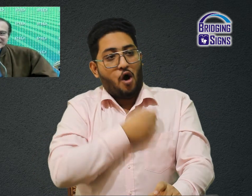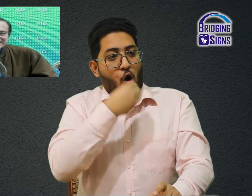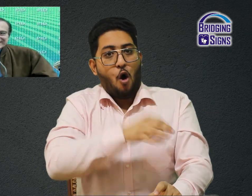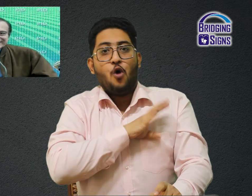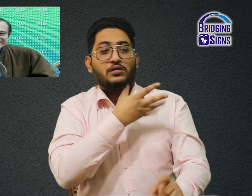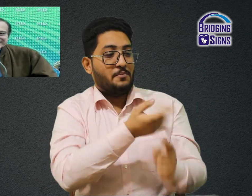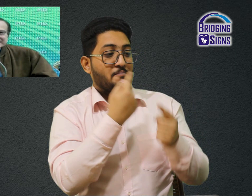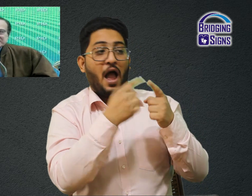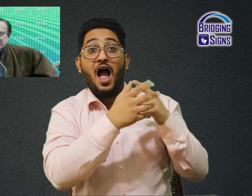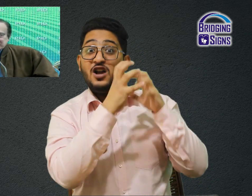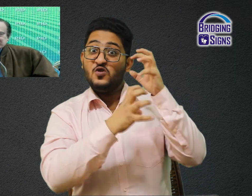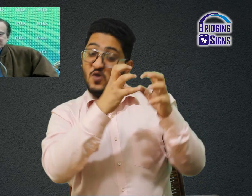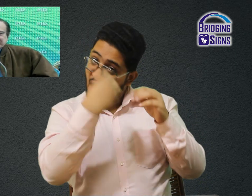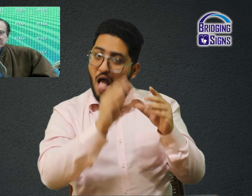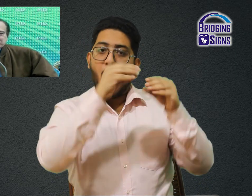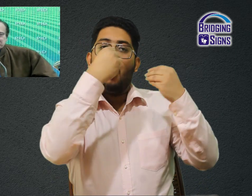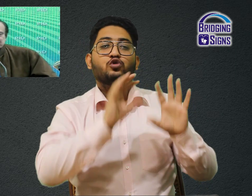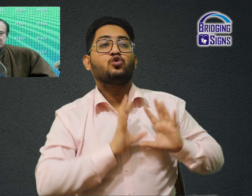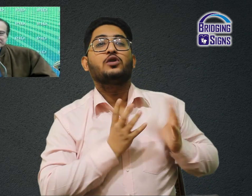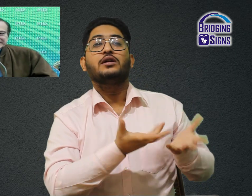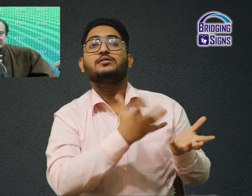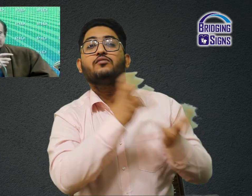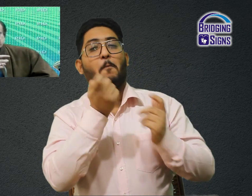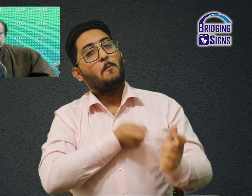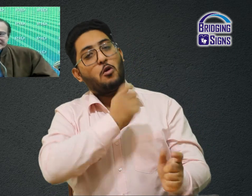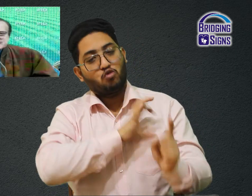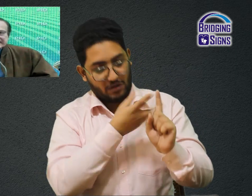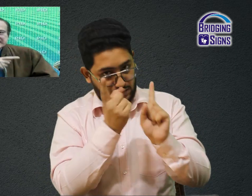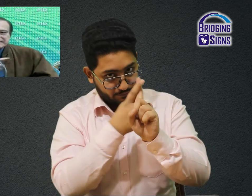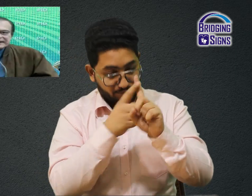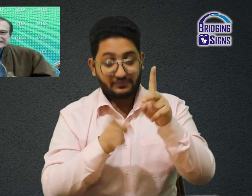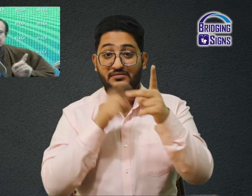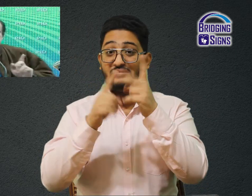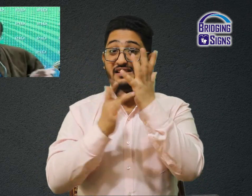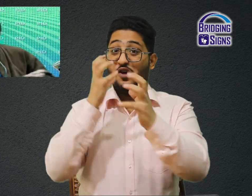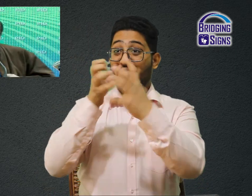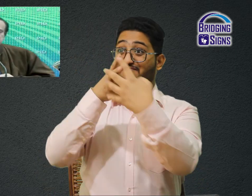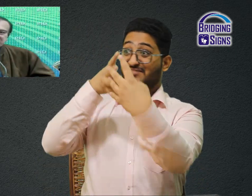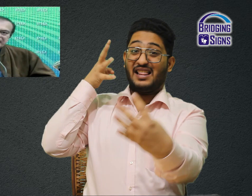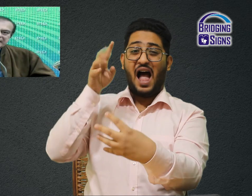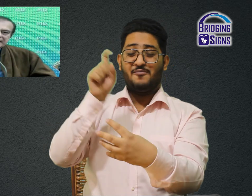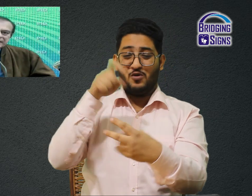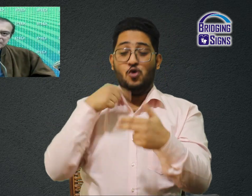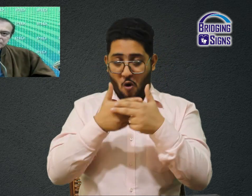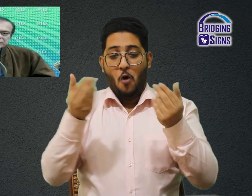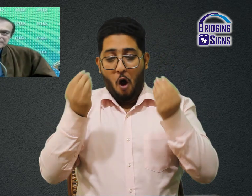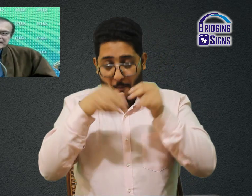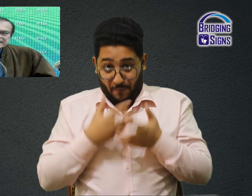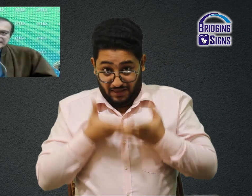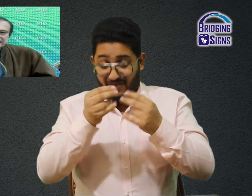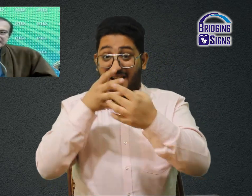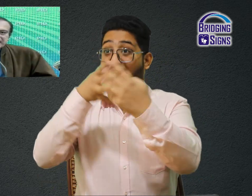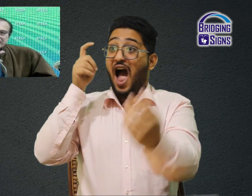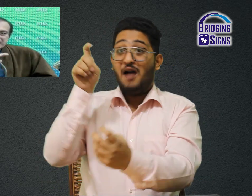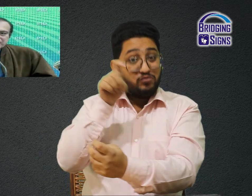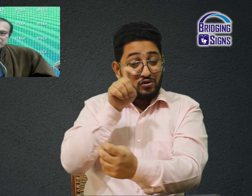इस्तेमाल ही नहीं कर रहे, ना इस्तेमाल कर सकते हैं, और दूसरी तरफ ये जो टेक्निकल एस्पेक्ट है जिसकी अभी तफसील बताएंगे, उसकी वजह